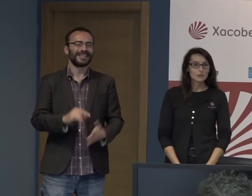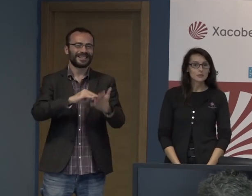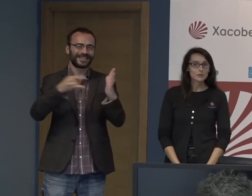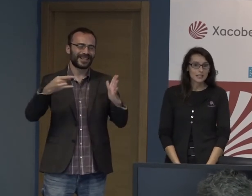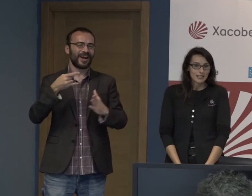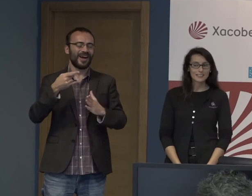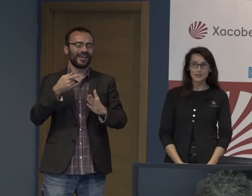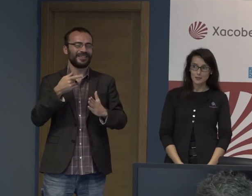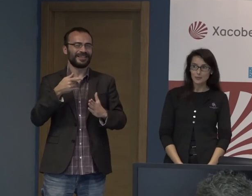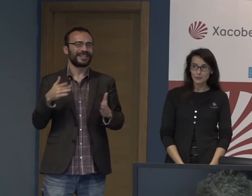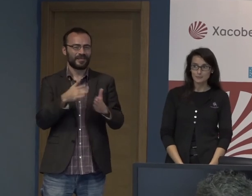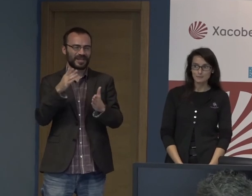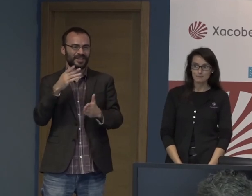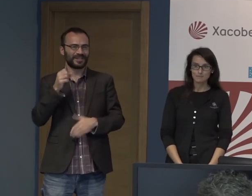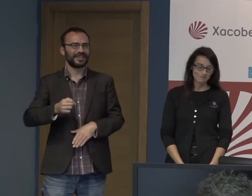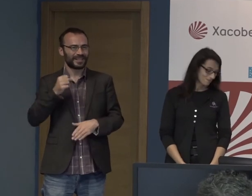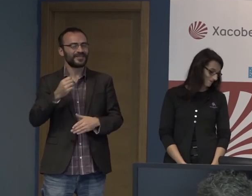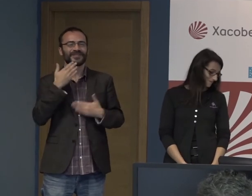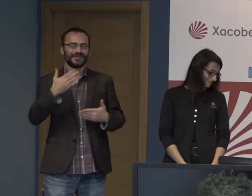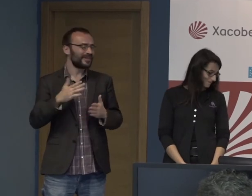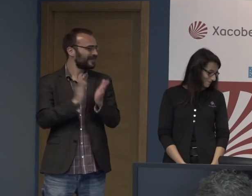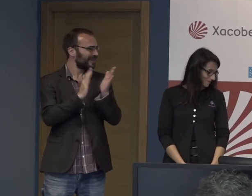que vamos llevando para que la gente la vaya probando.